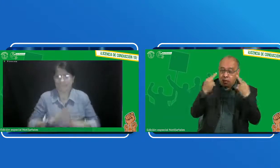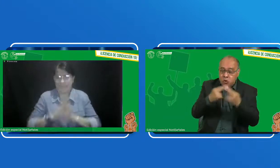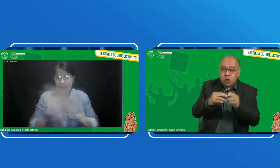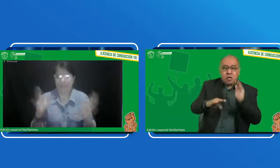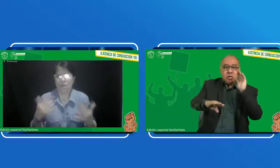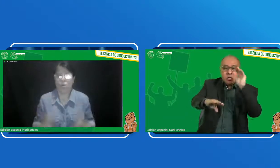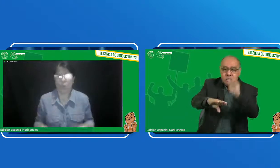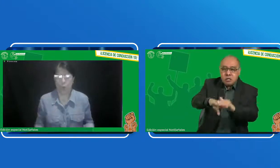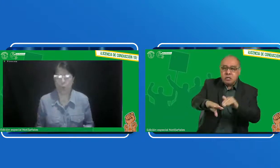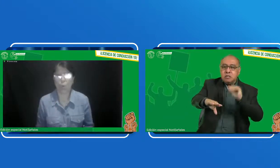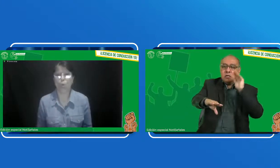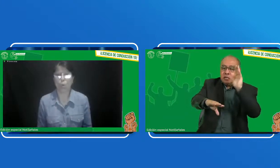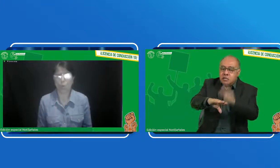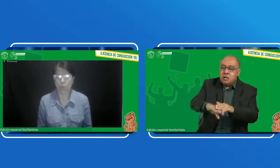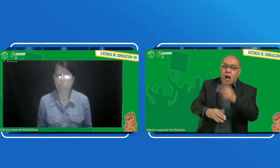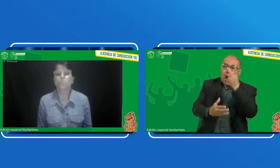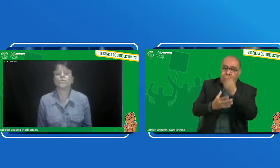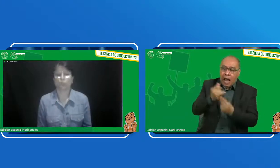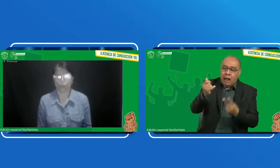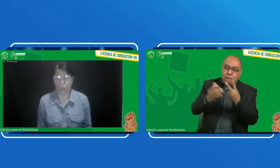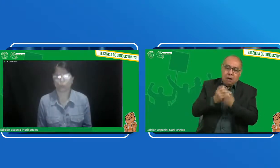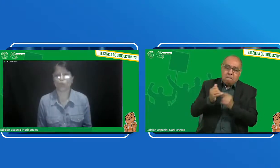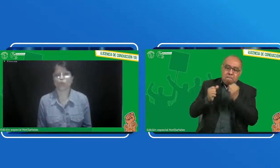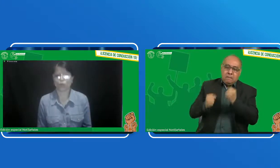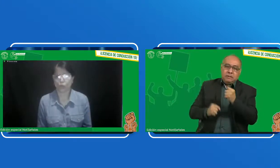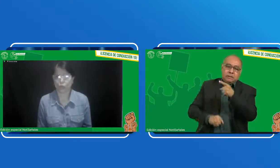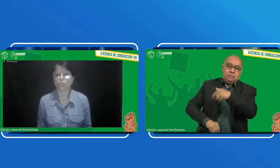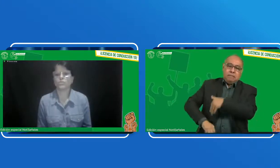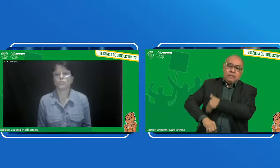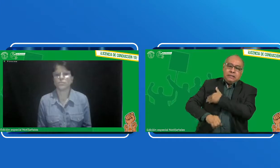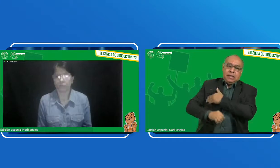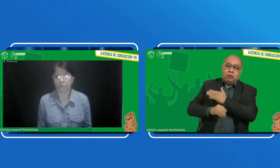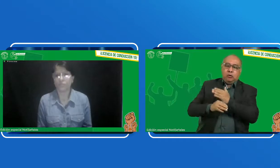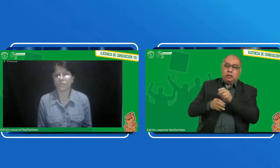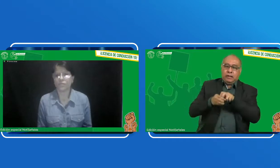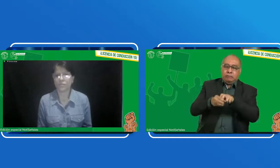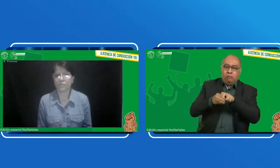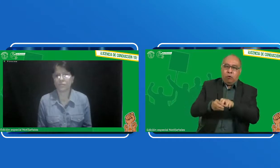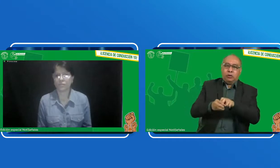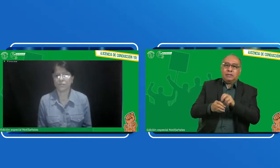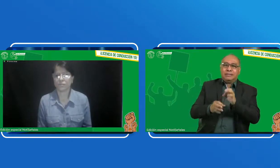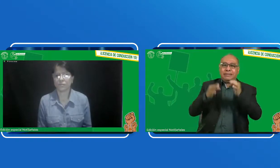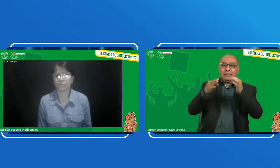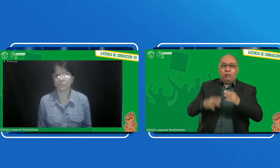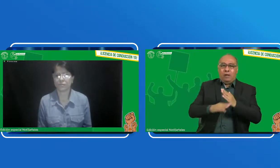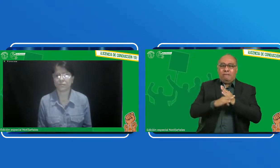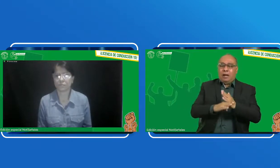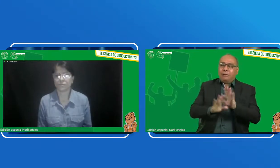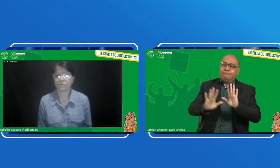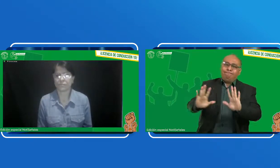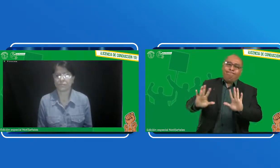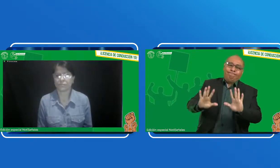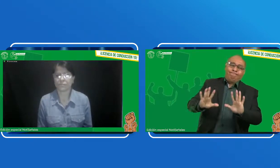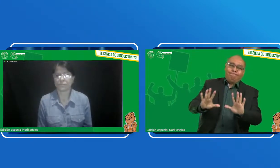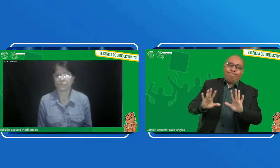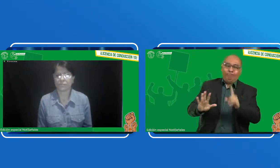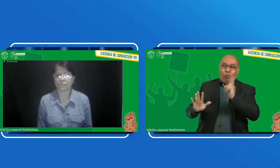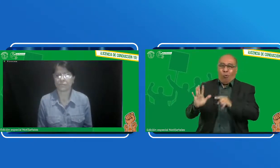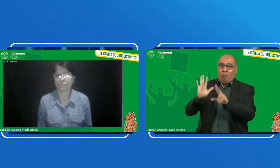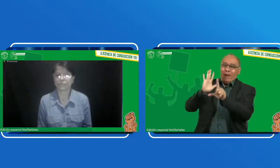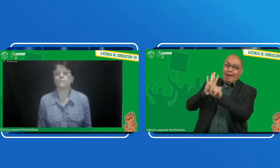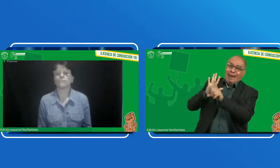de ambas categorías, tanto particular como pública, y lo hemos dicho durante todas